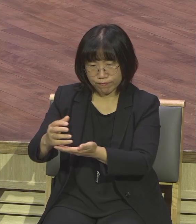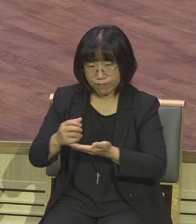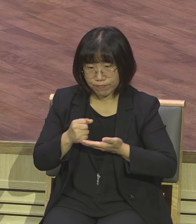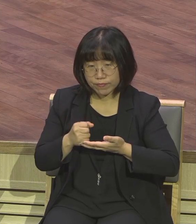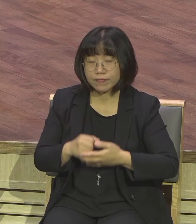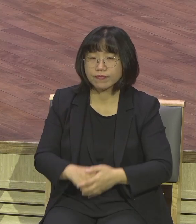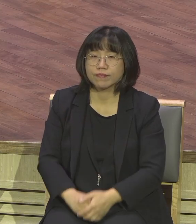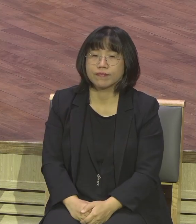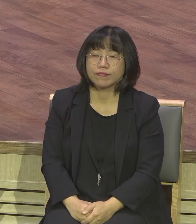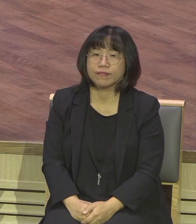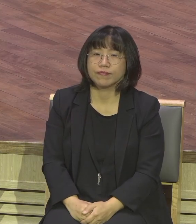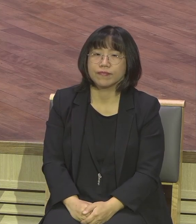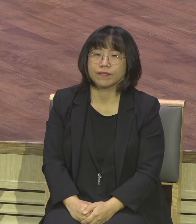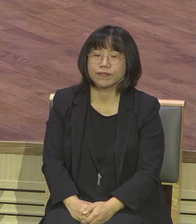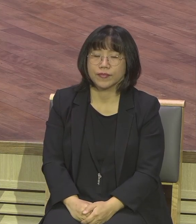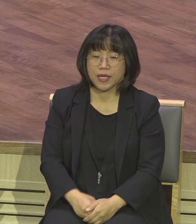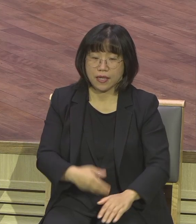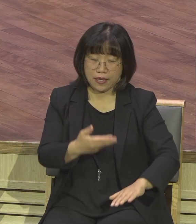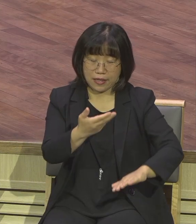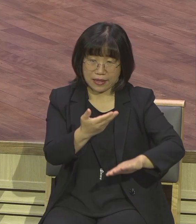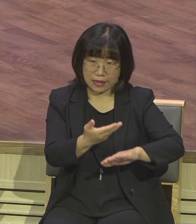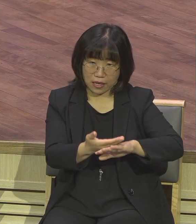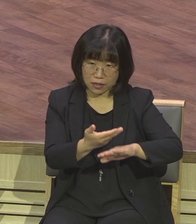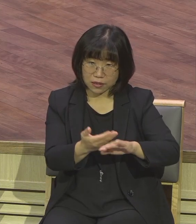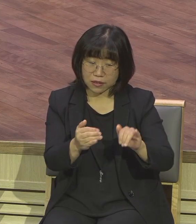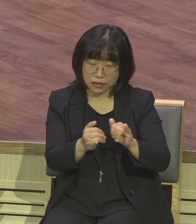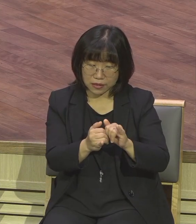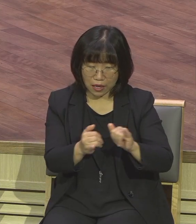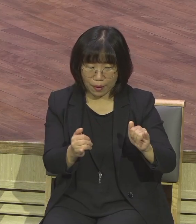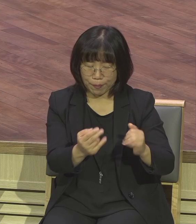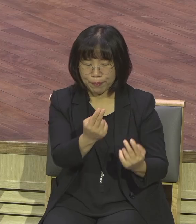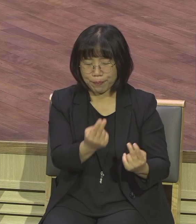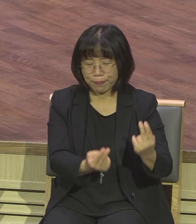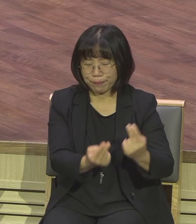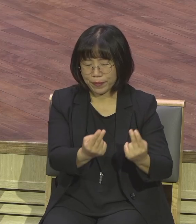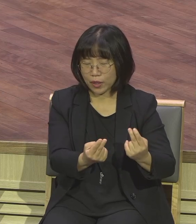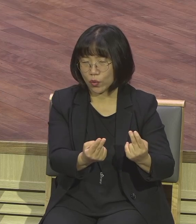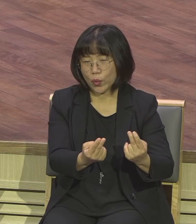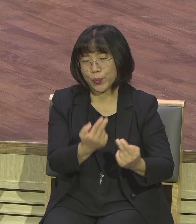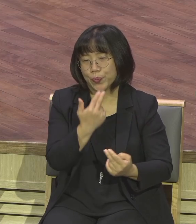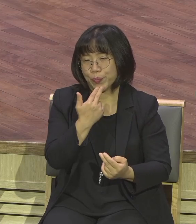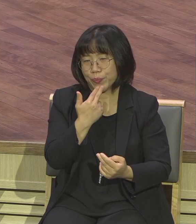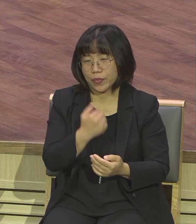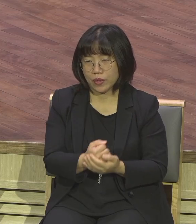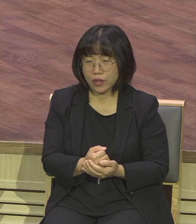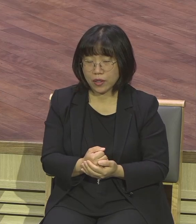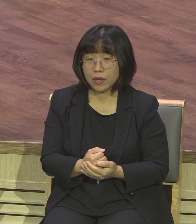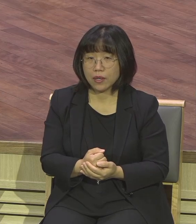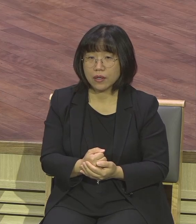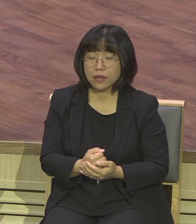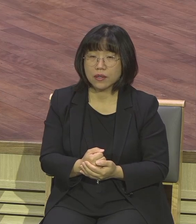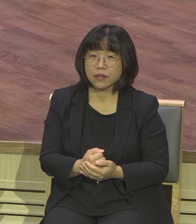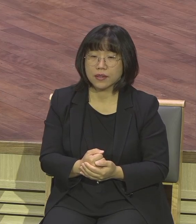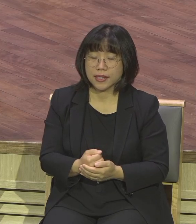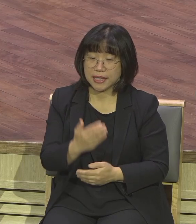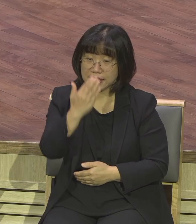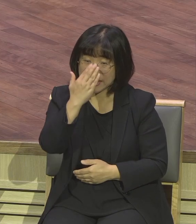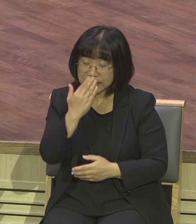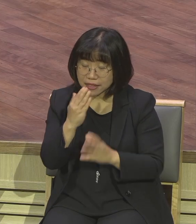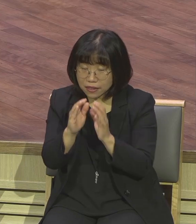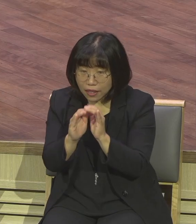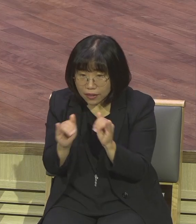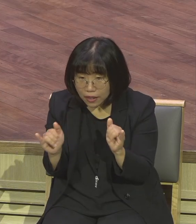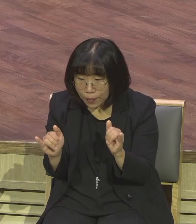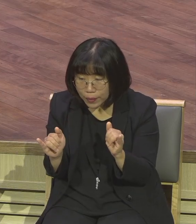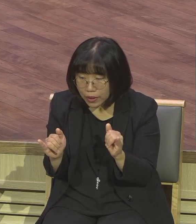그러니까 이 사람들은요 다른 사람을 이 다른 사람 이 싫어하는 것 이 사람 이스라엘 사람들 다른 사람